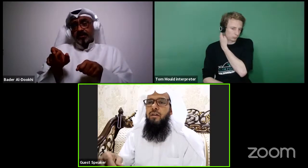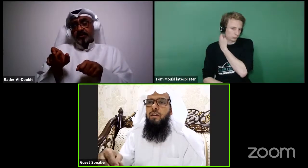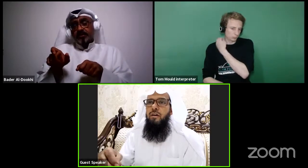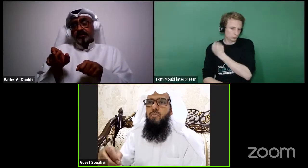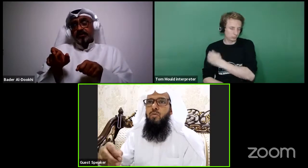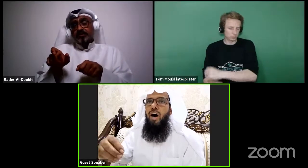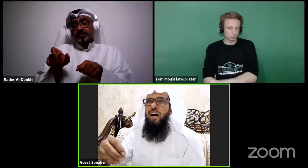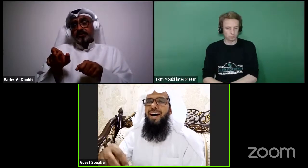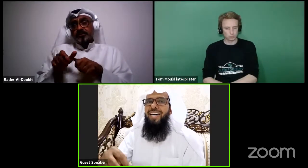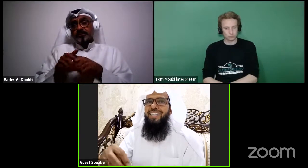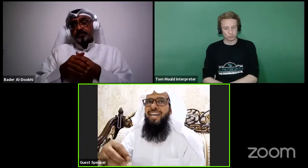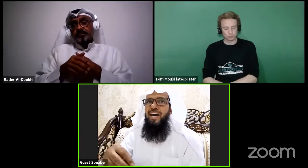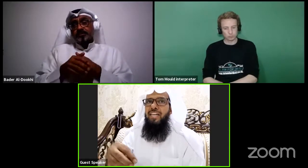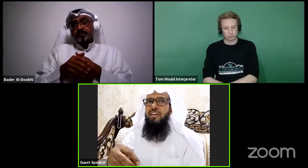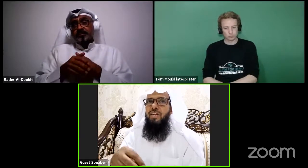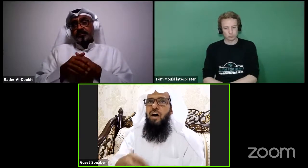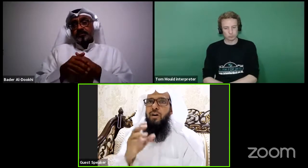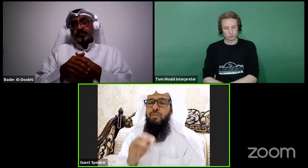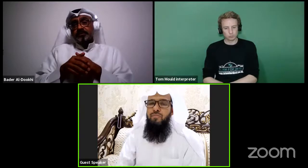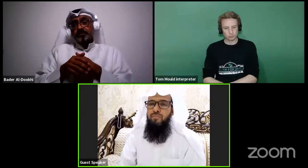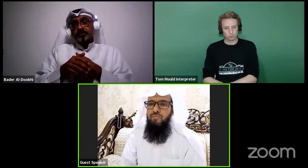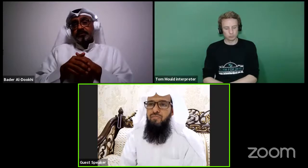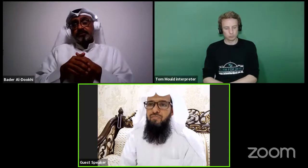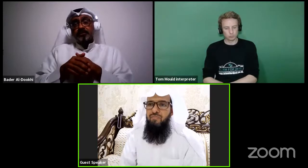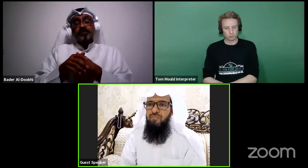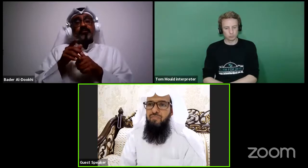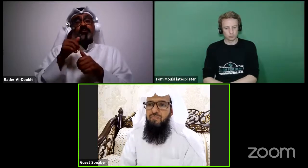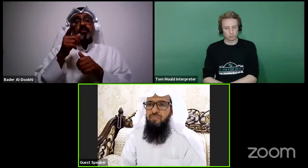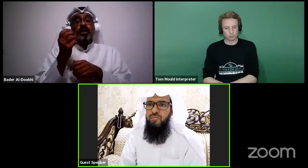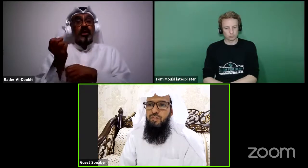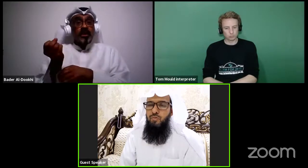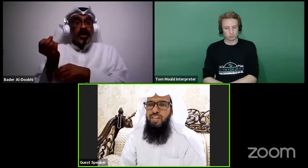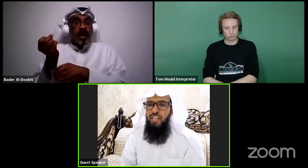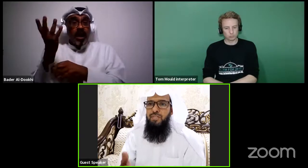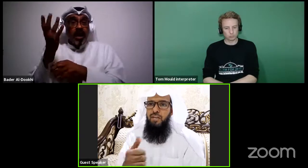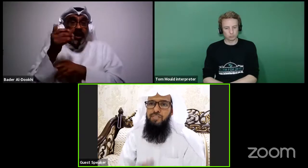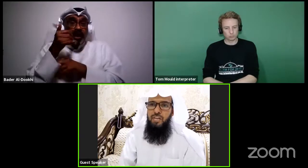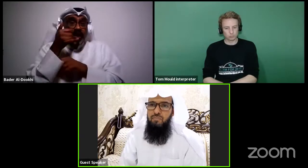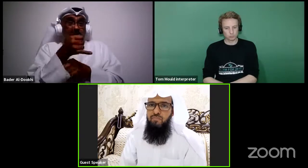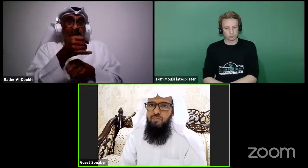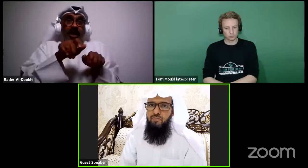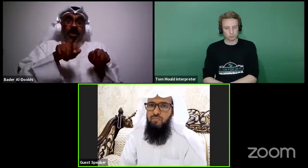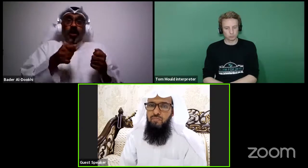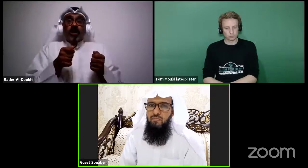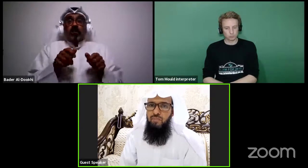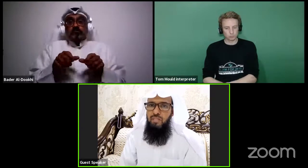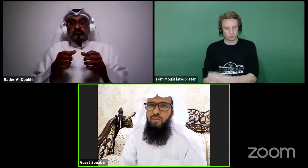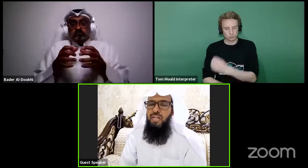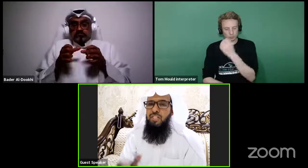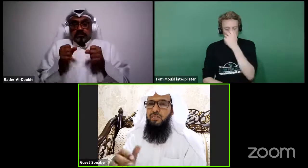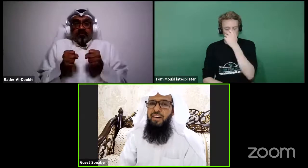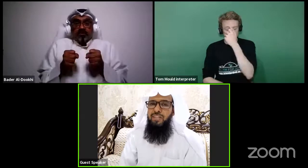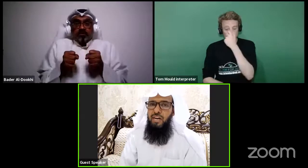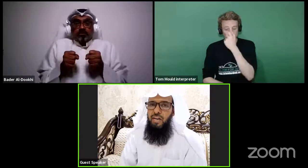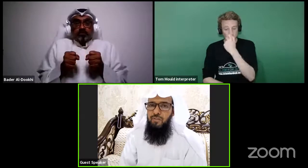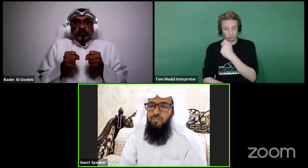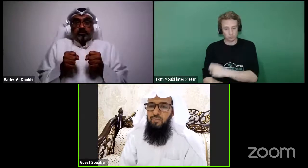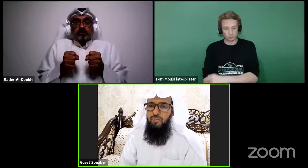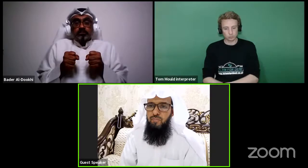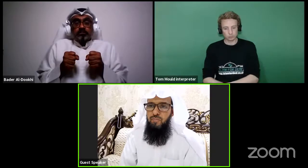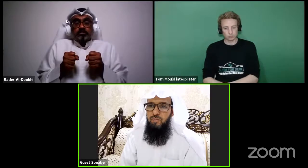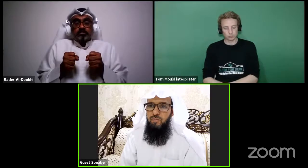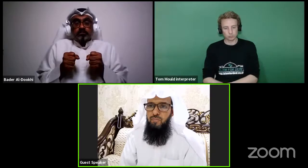عن مواقعة أهله في النهار، فيضبط نفسه من الجماع في